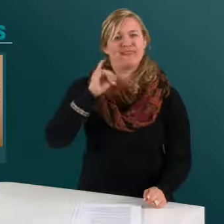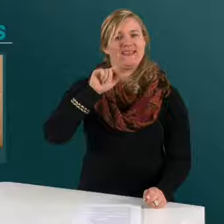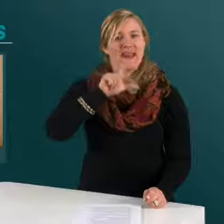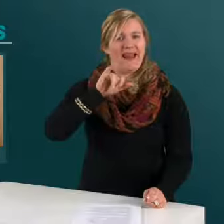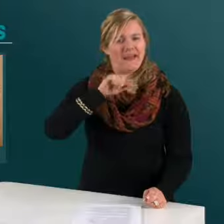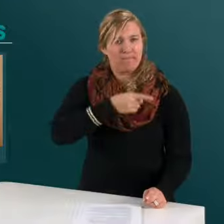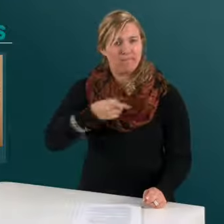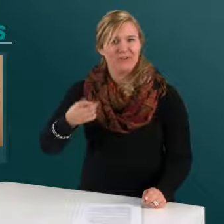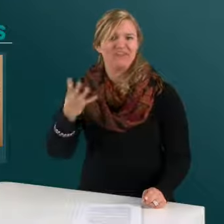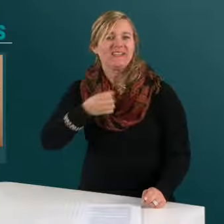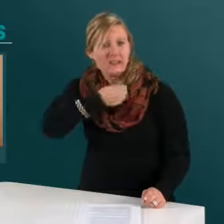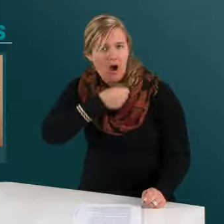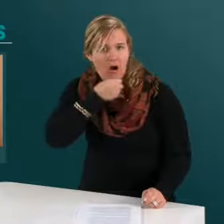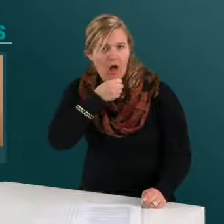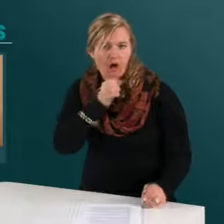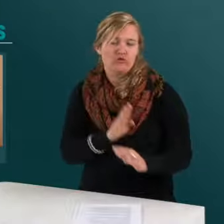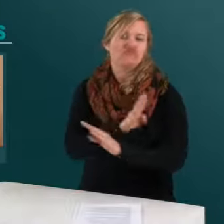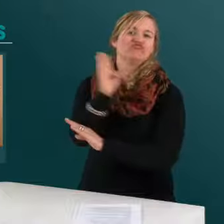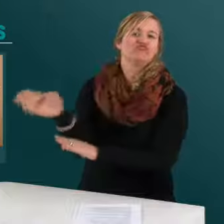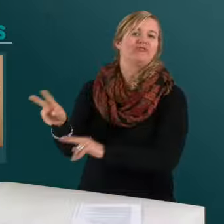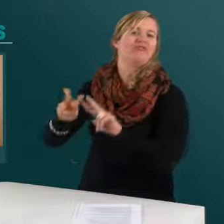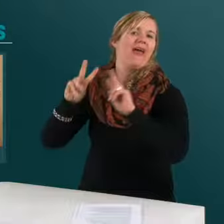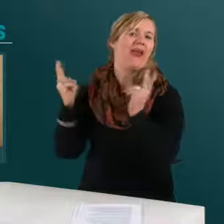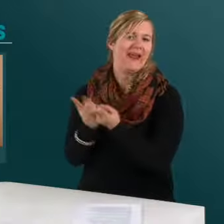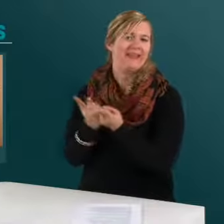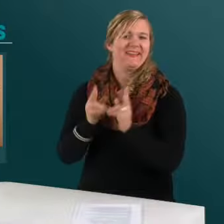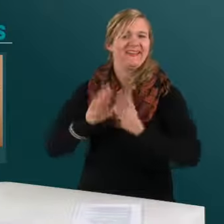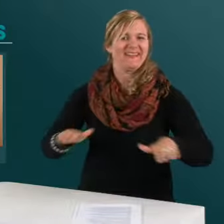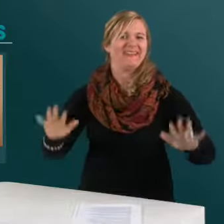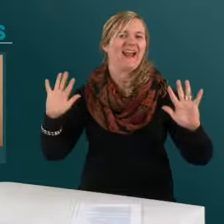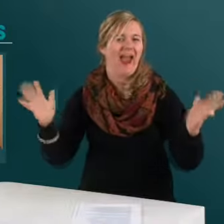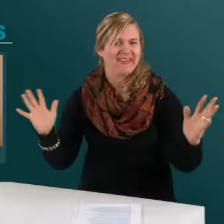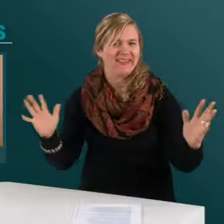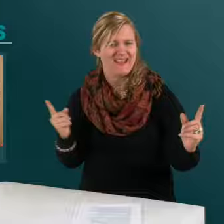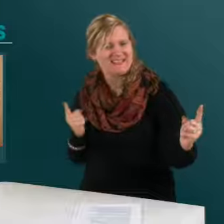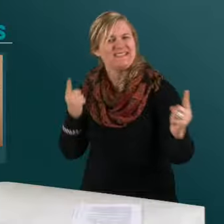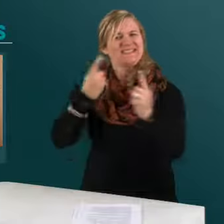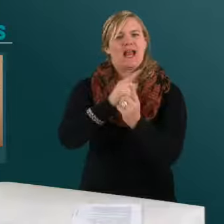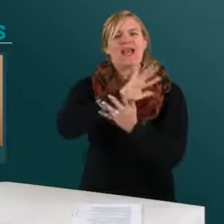philipp die lerngruppe des vereins kinderhände um die gebärdensprache zu erlernen